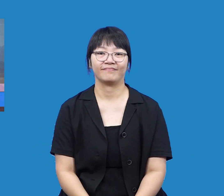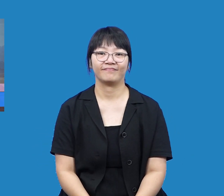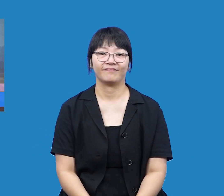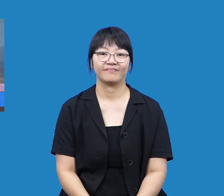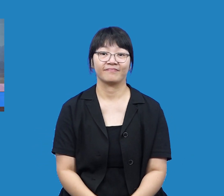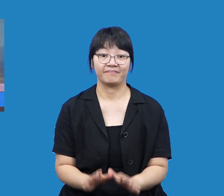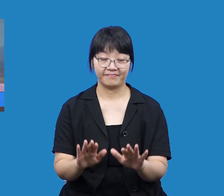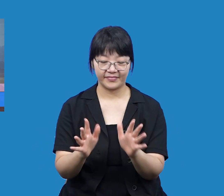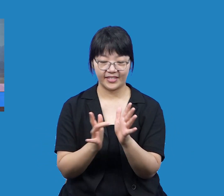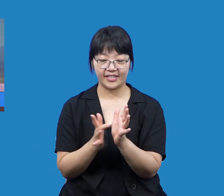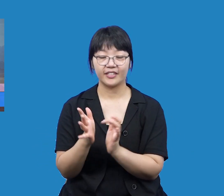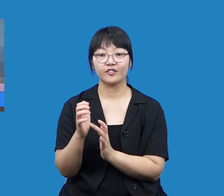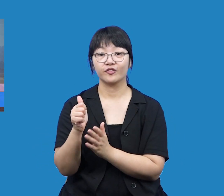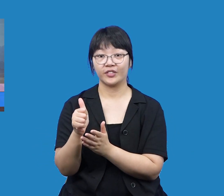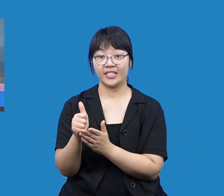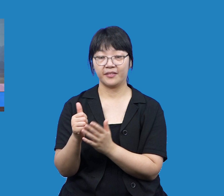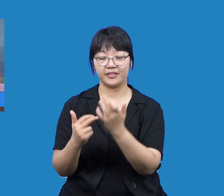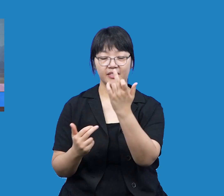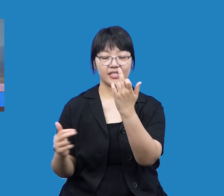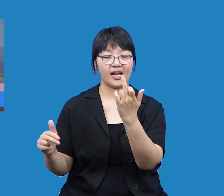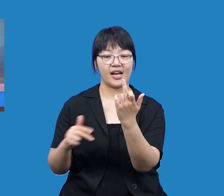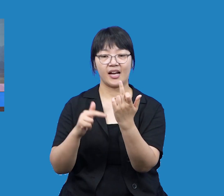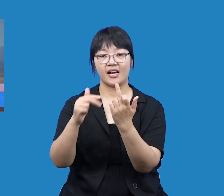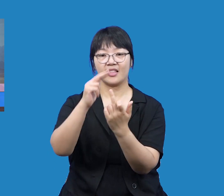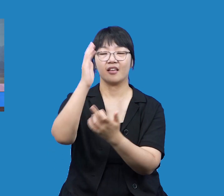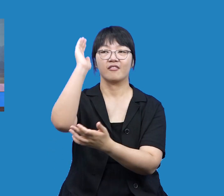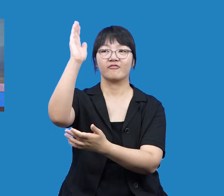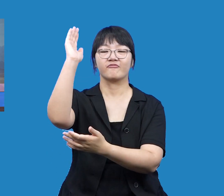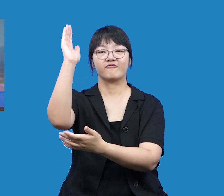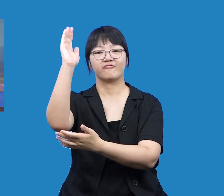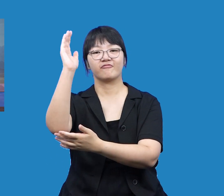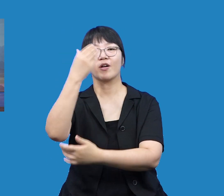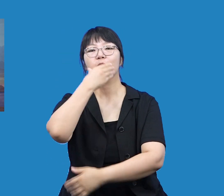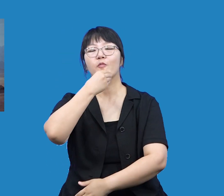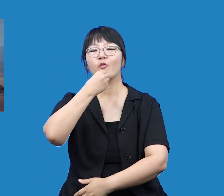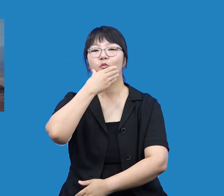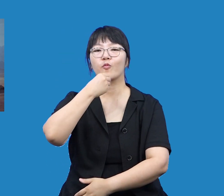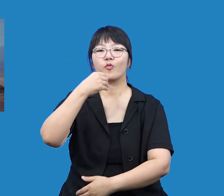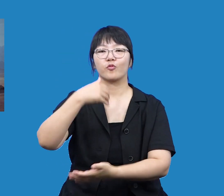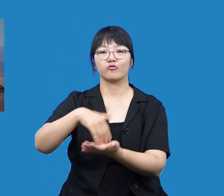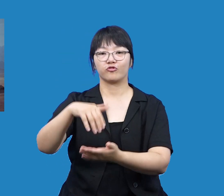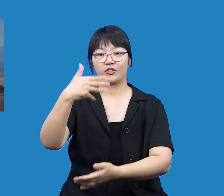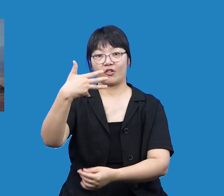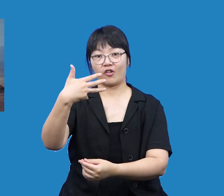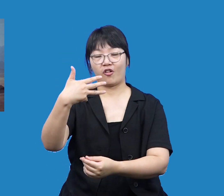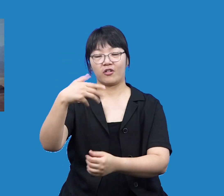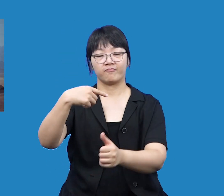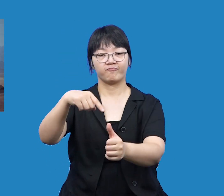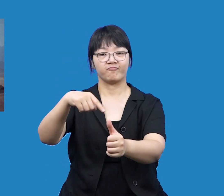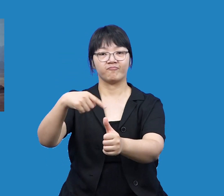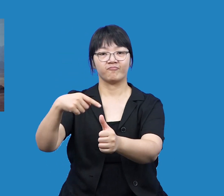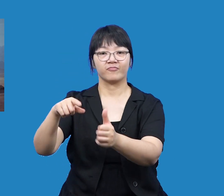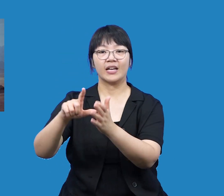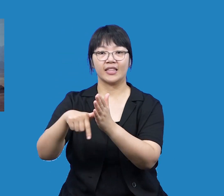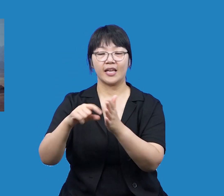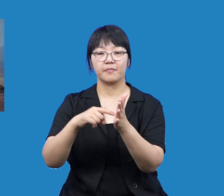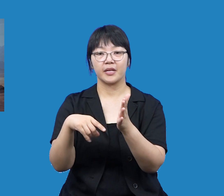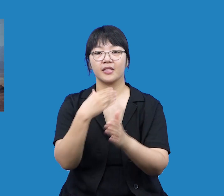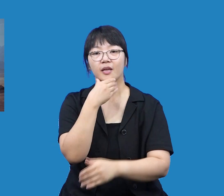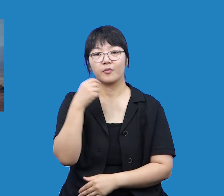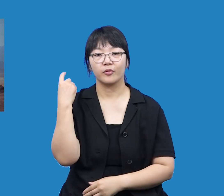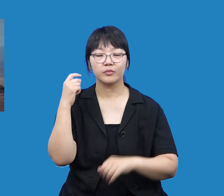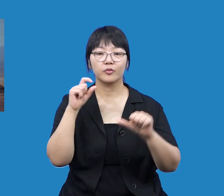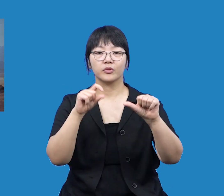그리고 그분은 유명한 산상수훈 팔복을 가르치시면서 마태복음 5장 5절에서